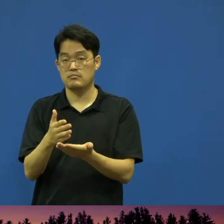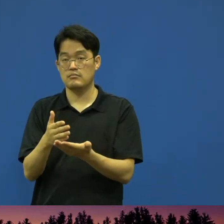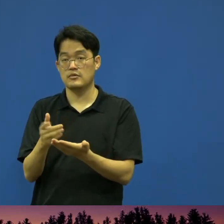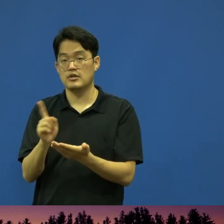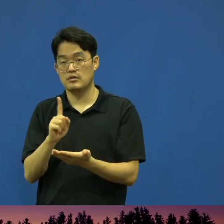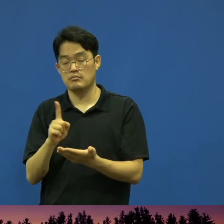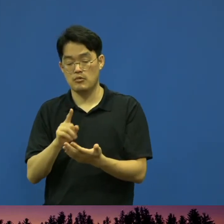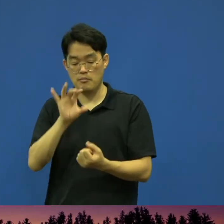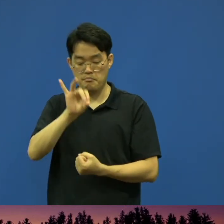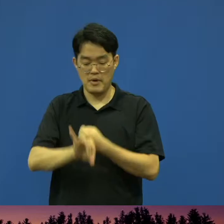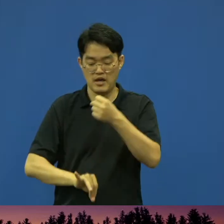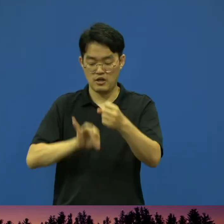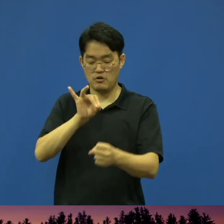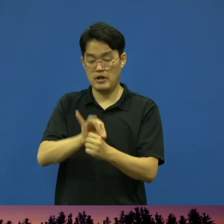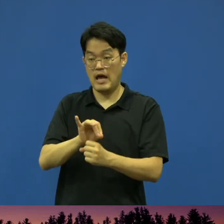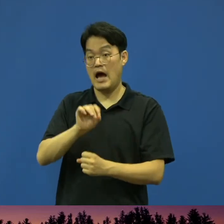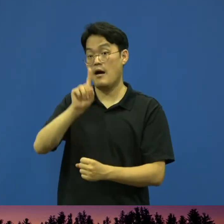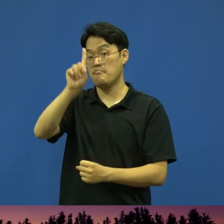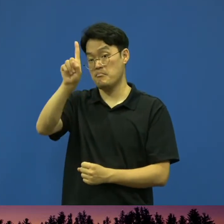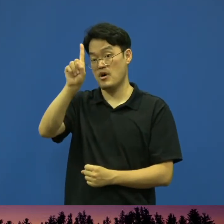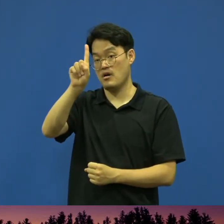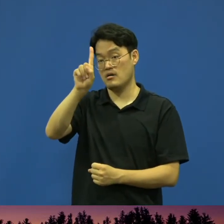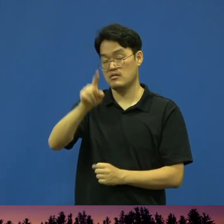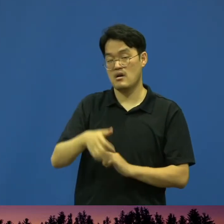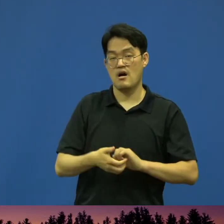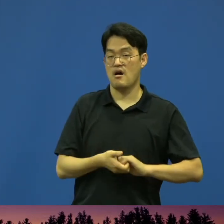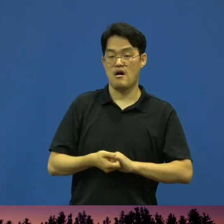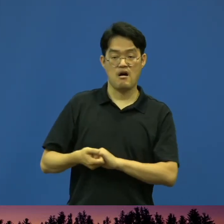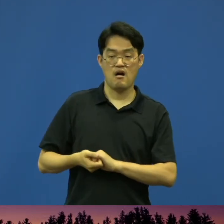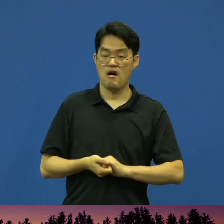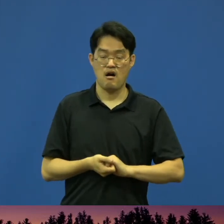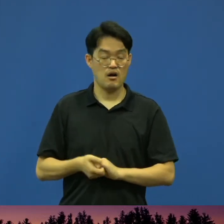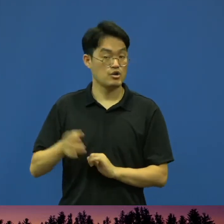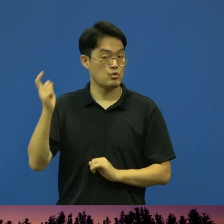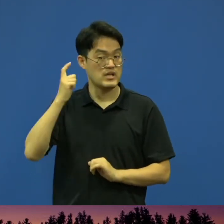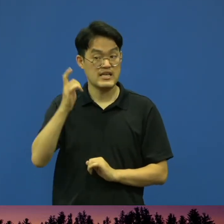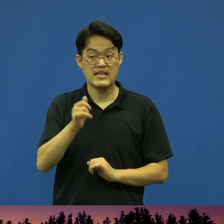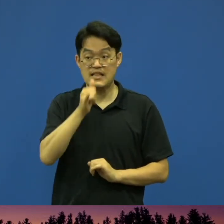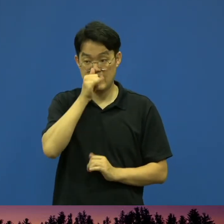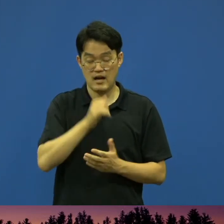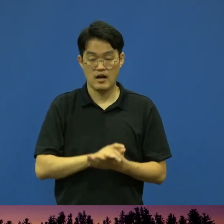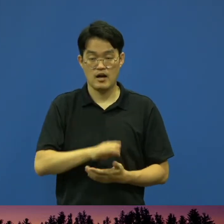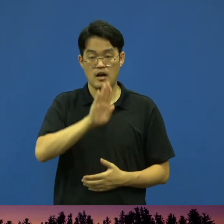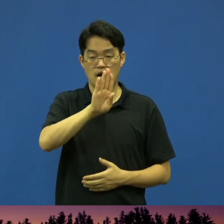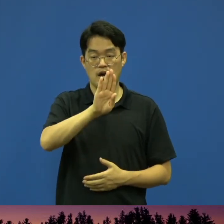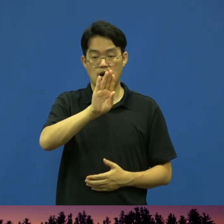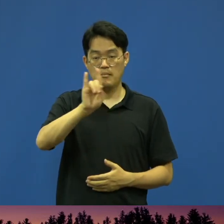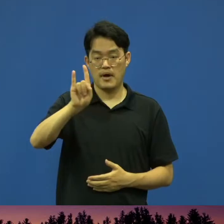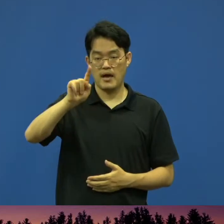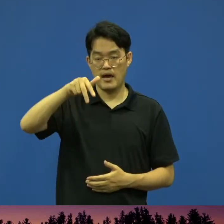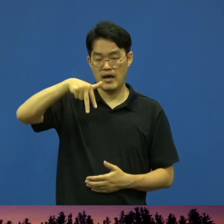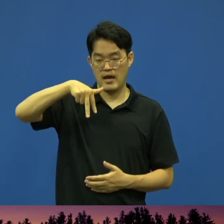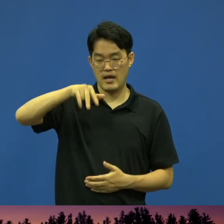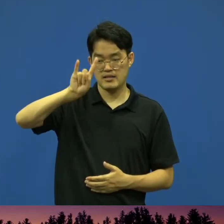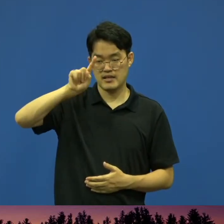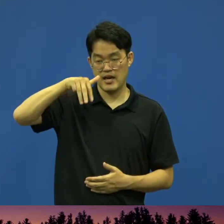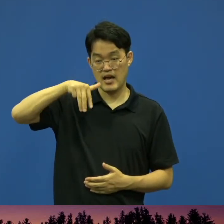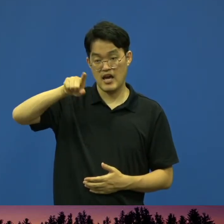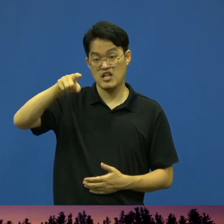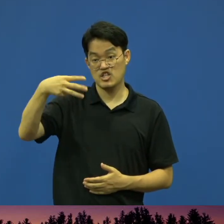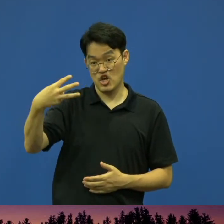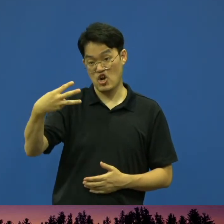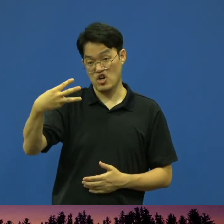목소리가 있다. 영국 더 타임즈에서 이 배재철이라는 오페라 가수를 표현한 신문